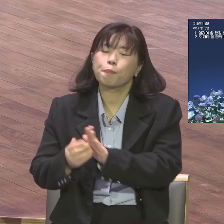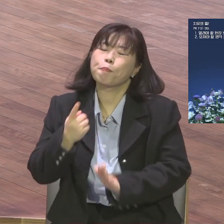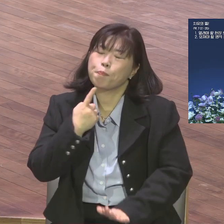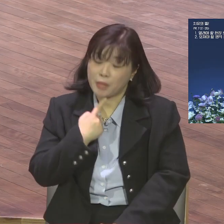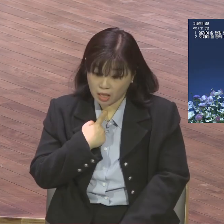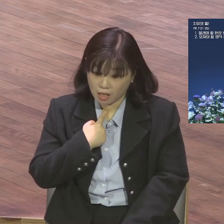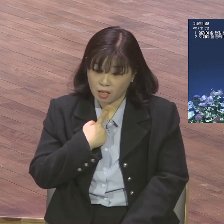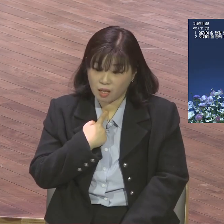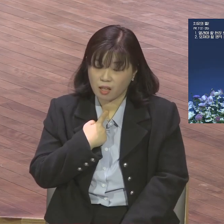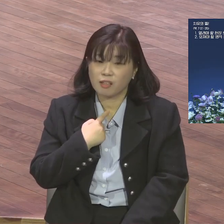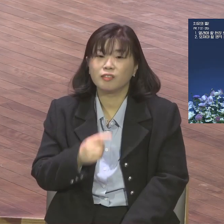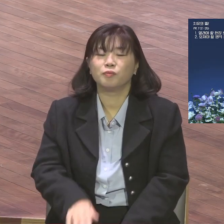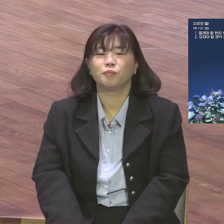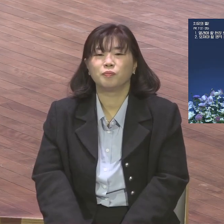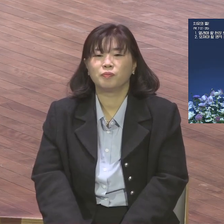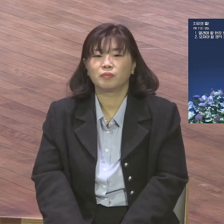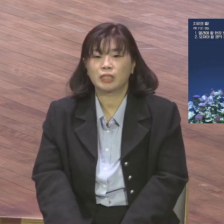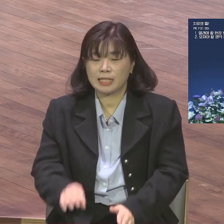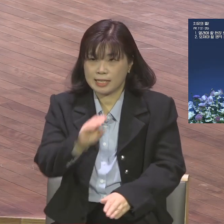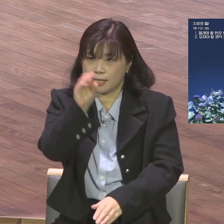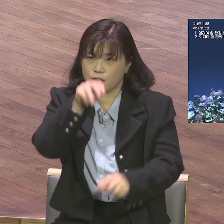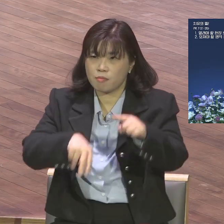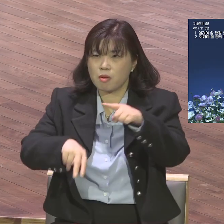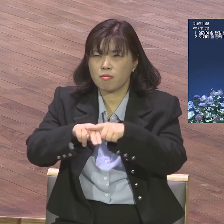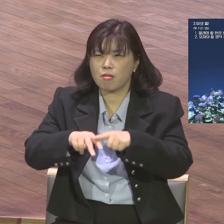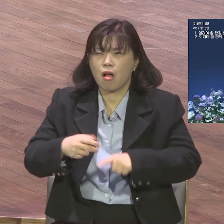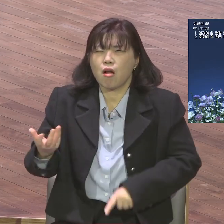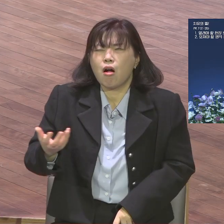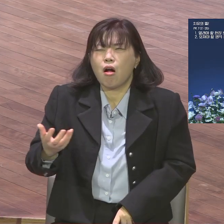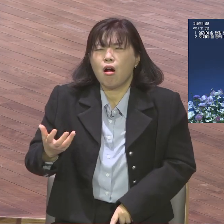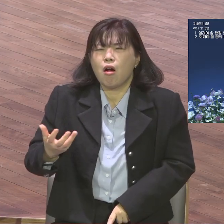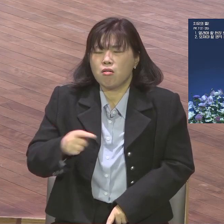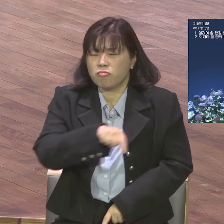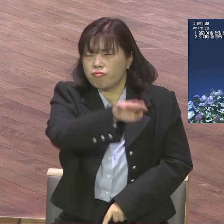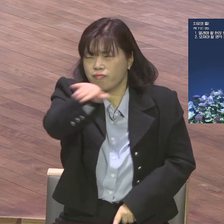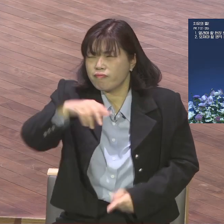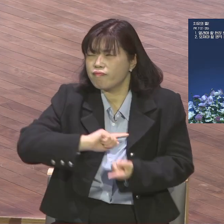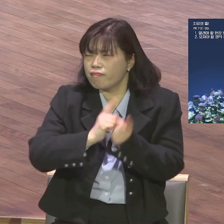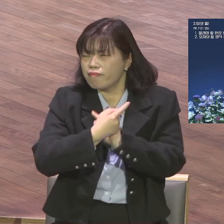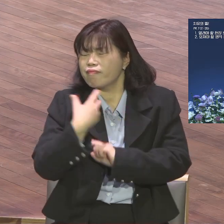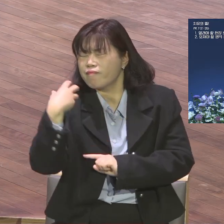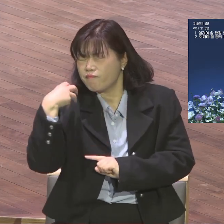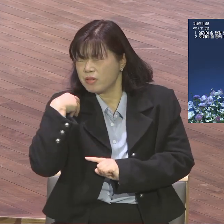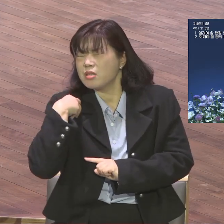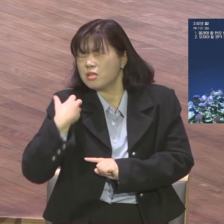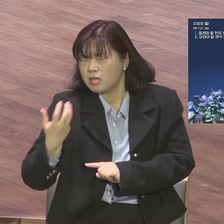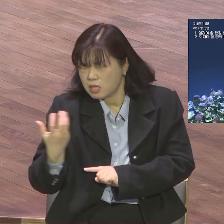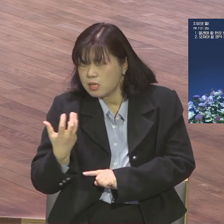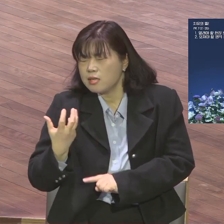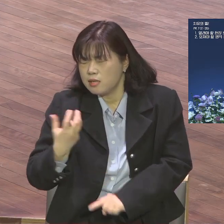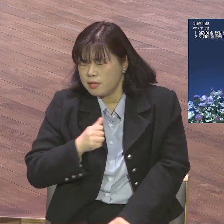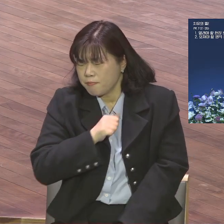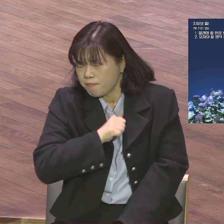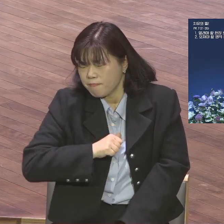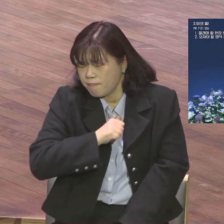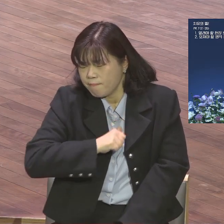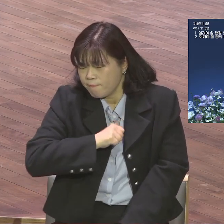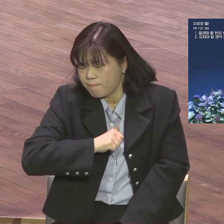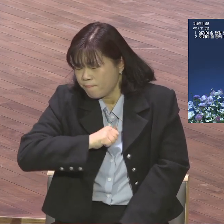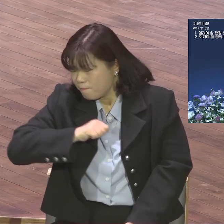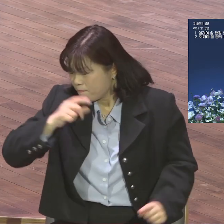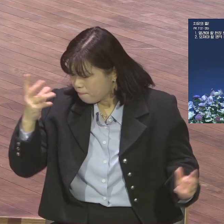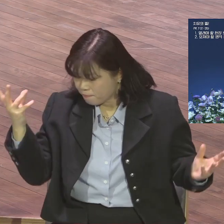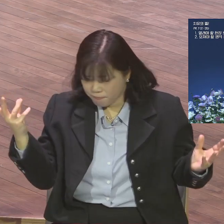그 고통을 예수님께서 직접 겪으셨습니다. 우리를 사랑해서 지극히 사랑해서 이 세상에서 모든